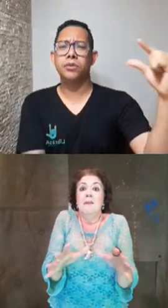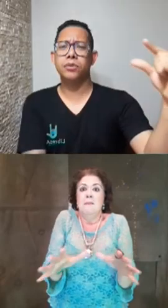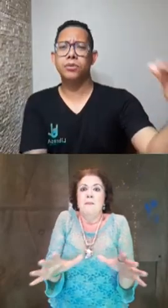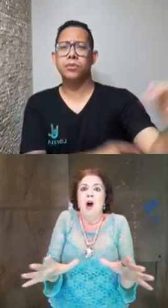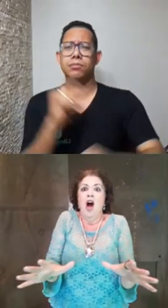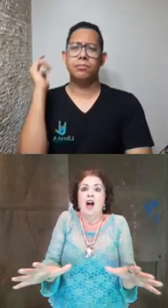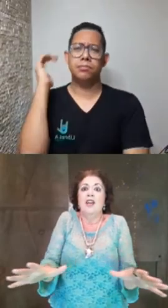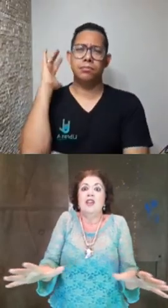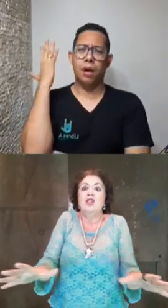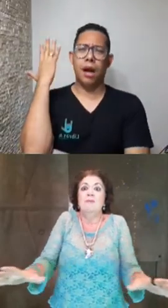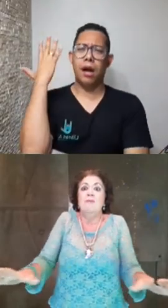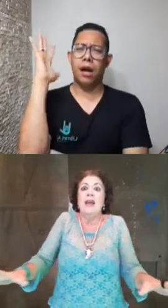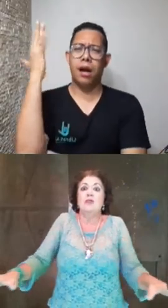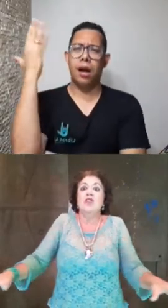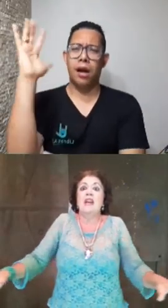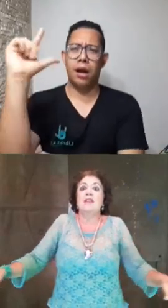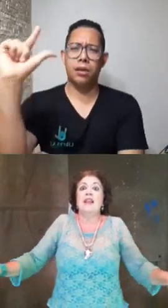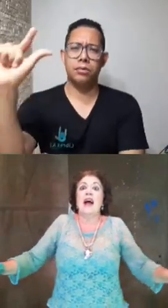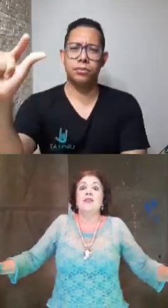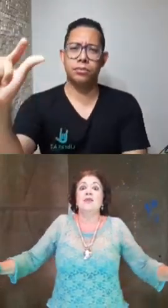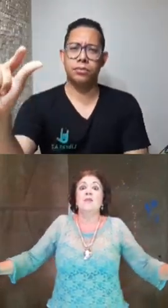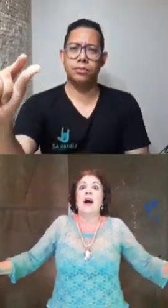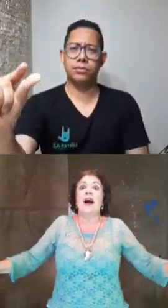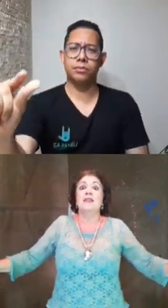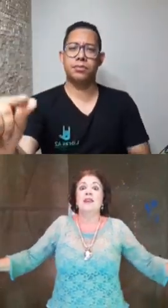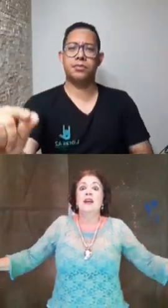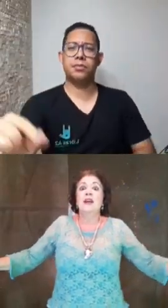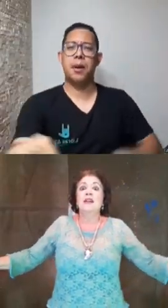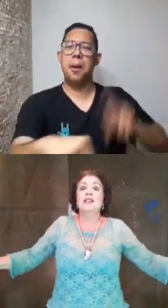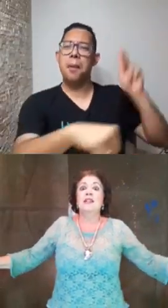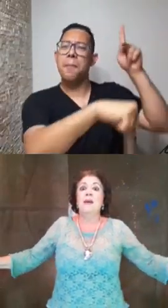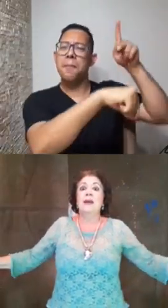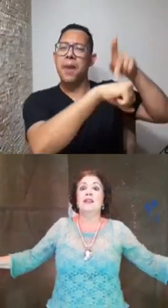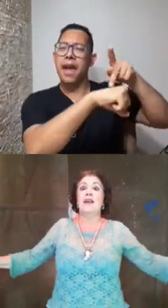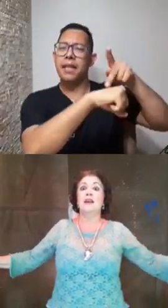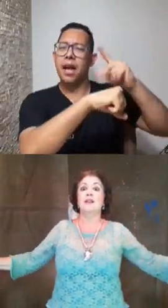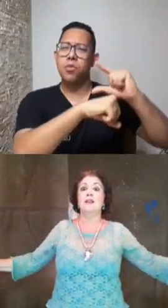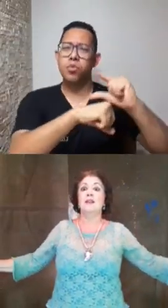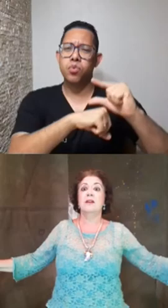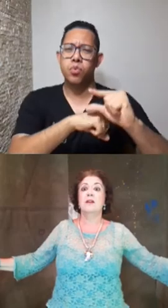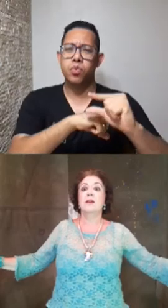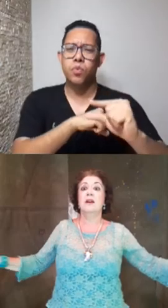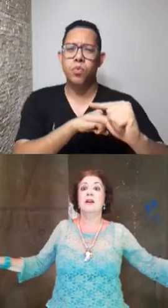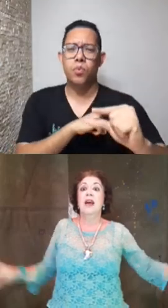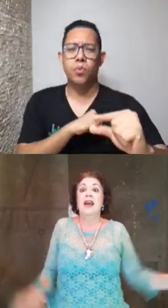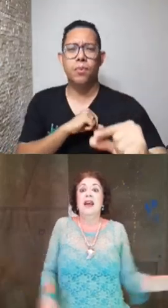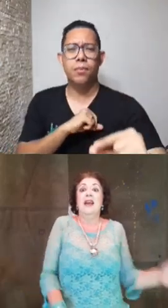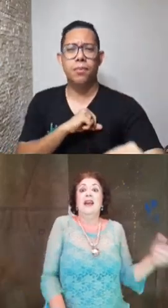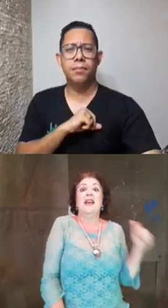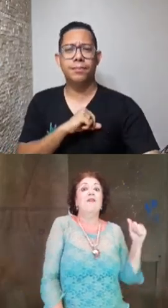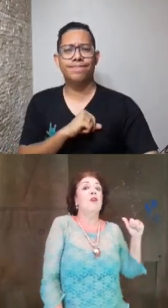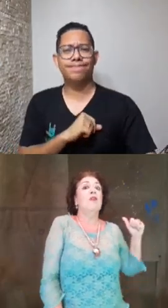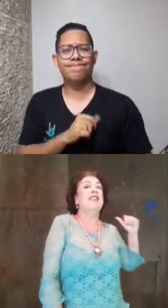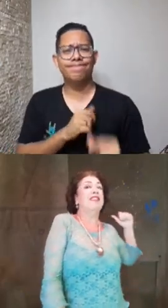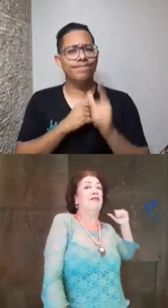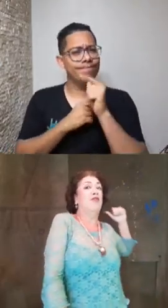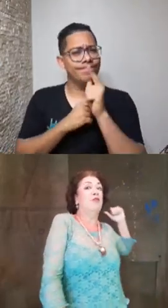e morre de medo de entrar no mar e se perder. Ele